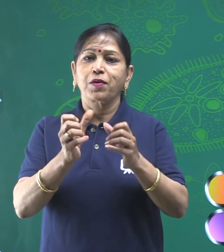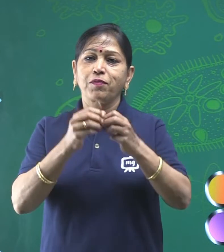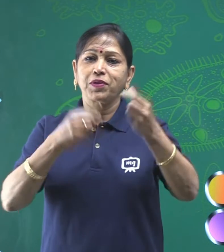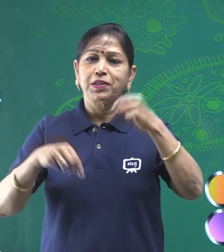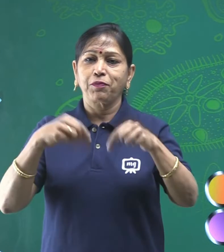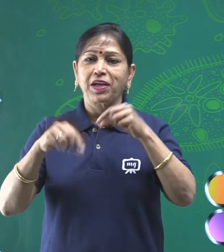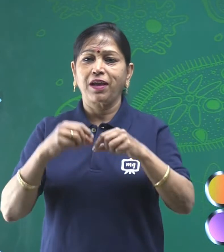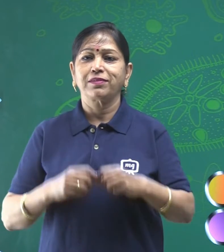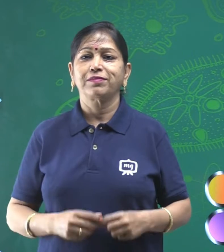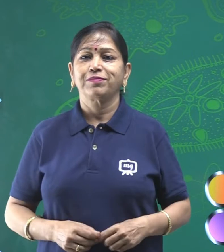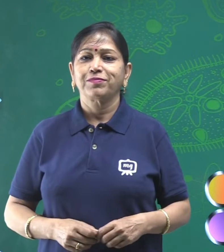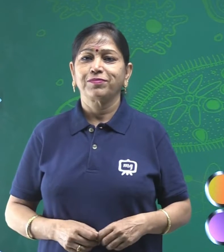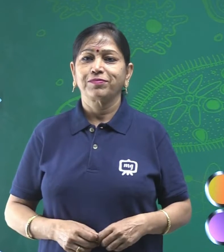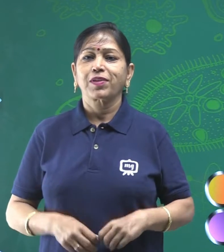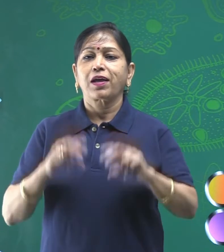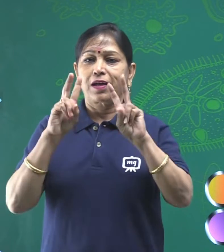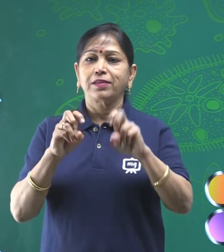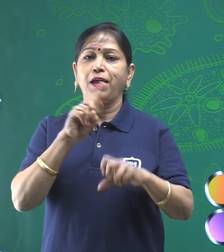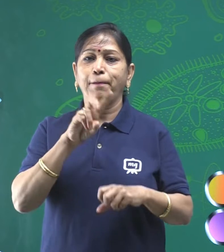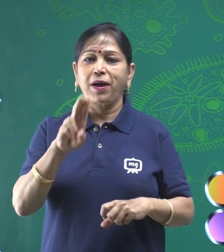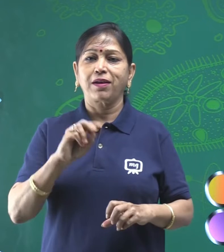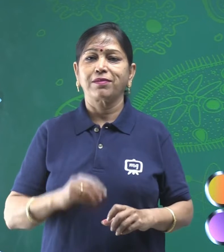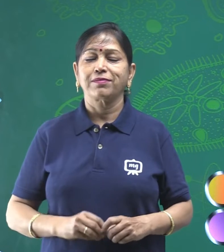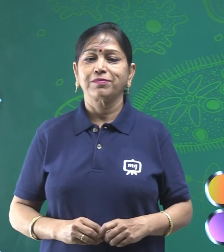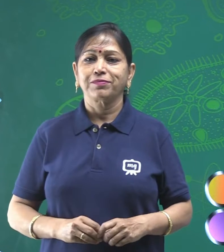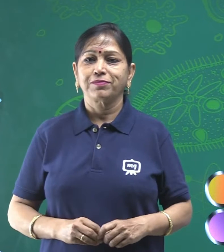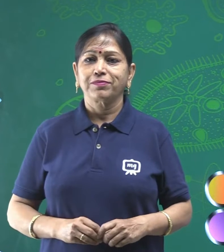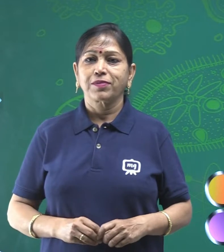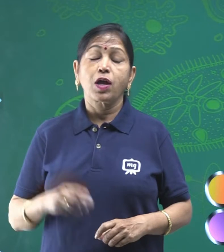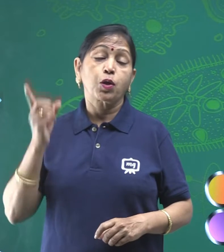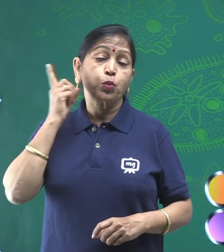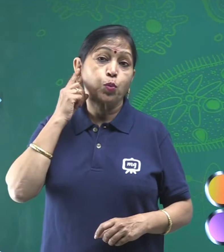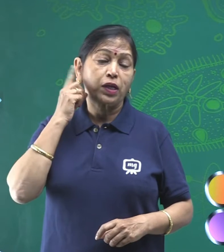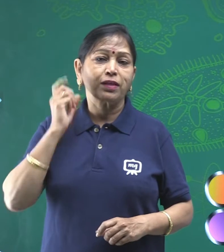विज्ञान अध्याय 12 देवनी